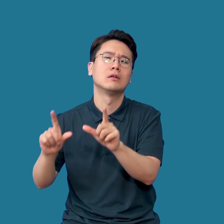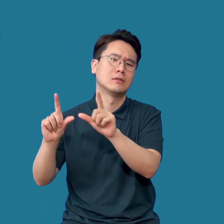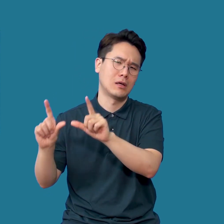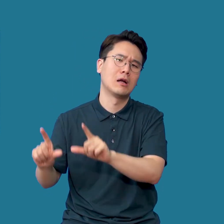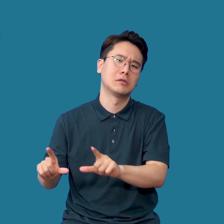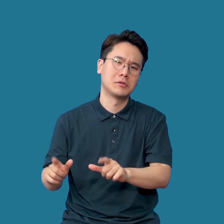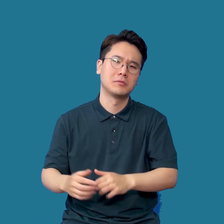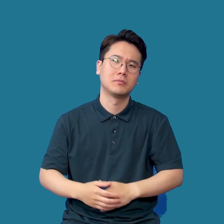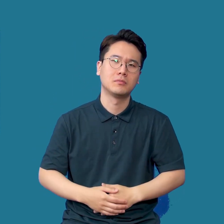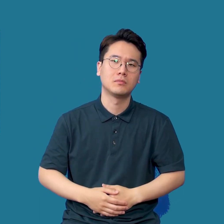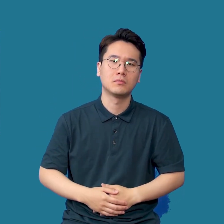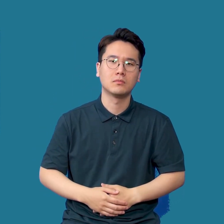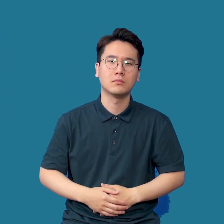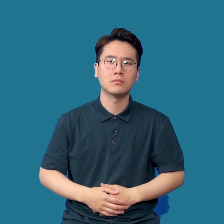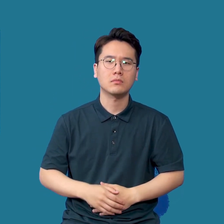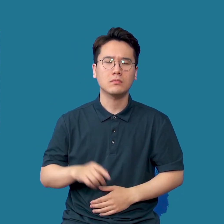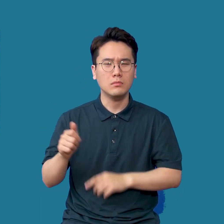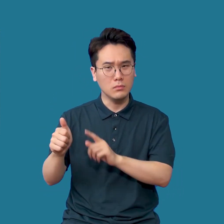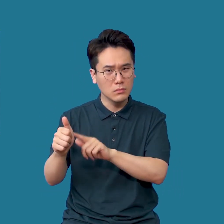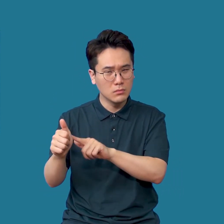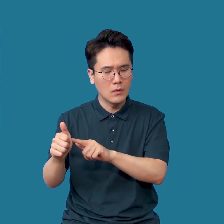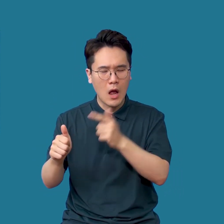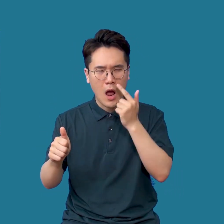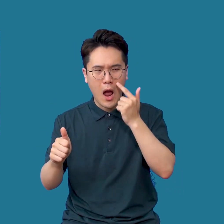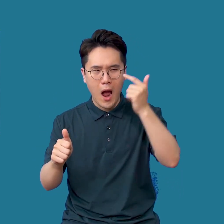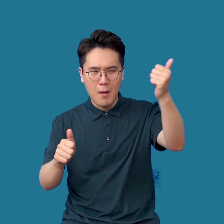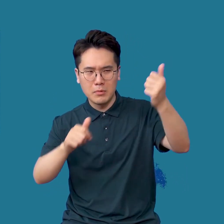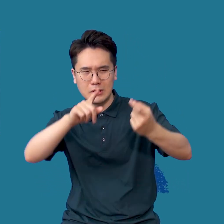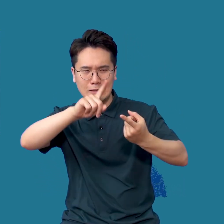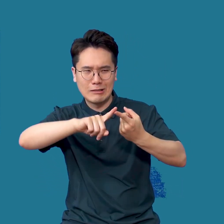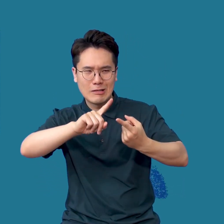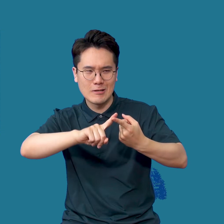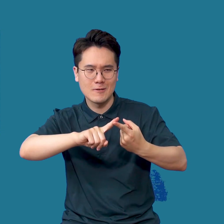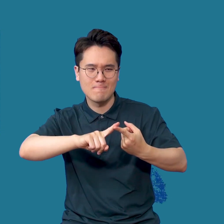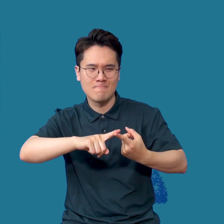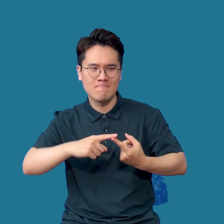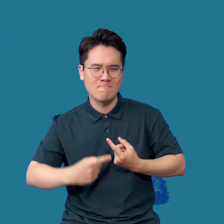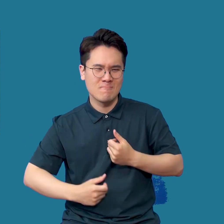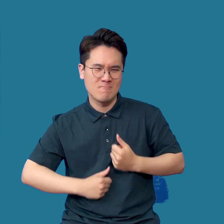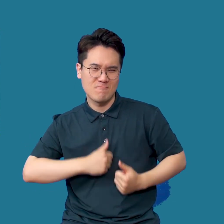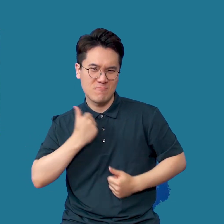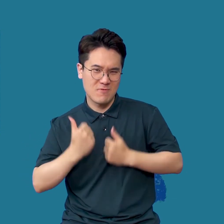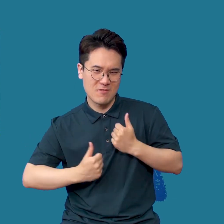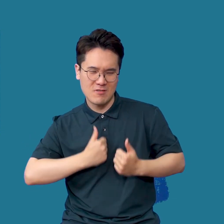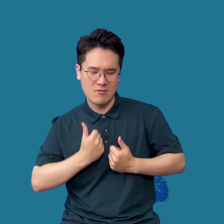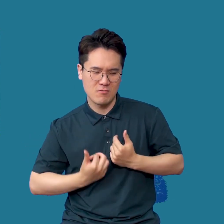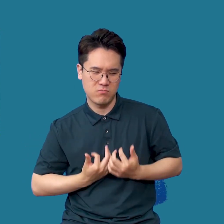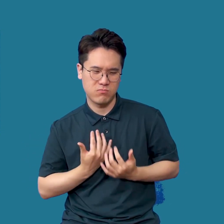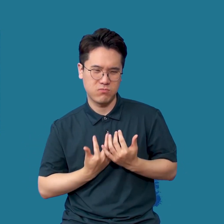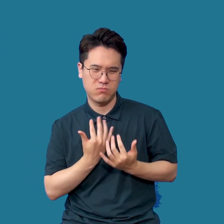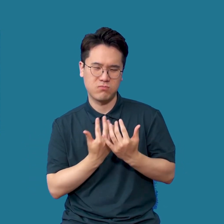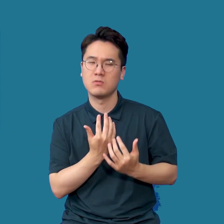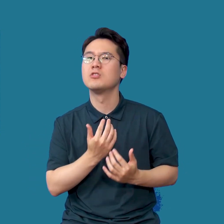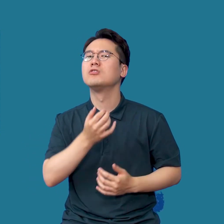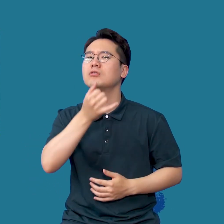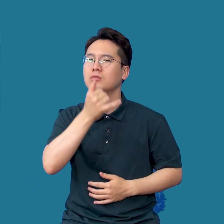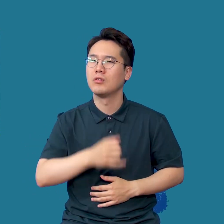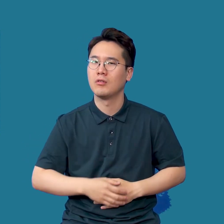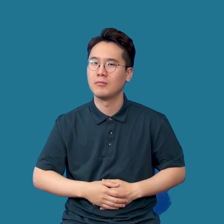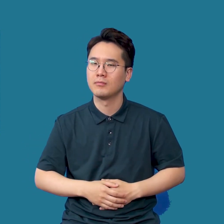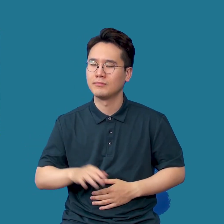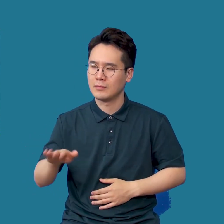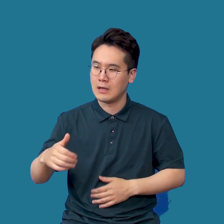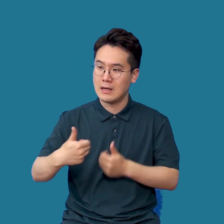그 속에는 아버지에 대한 분노가 부글부글 끓고 있었습니다. 카운셀러가 아버지를 용서해야 된다고